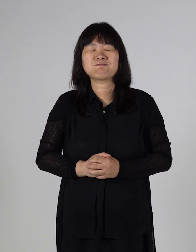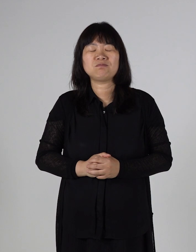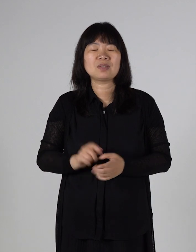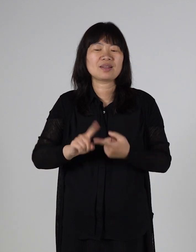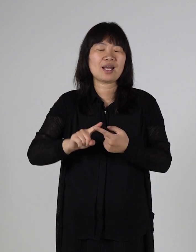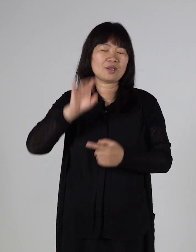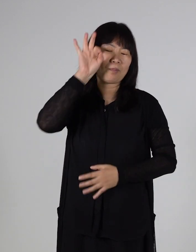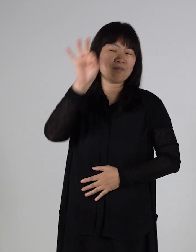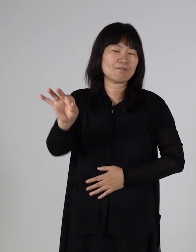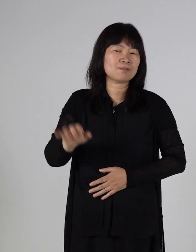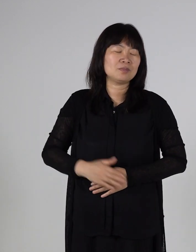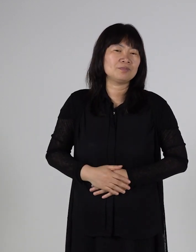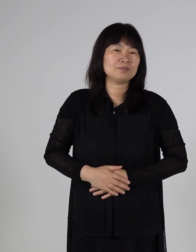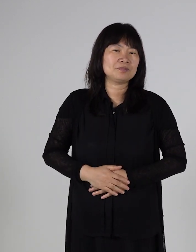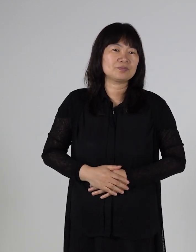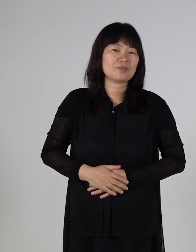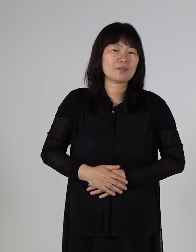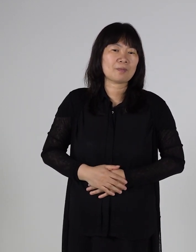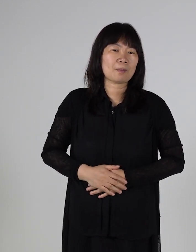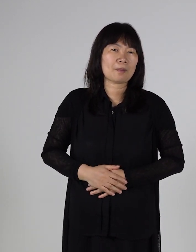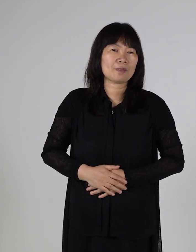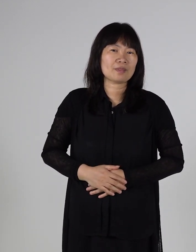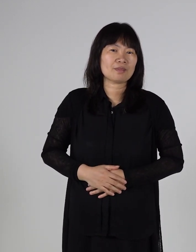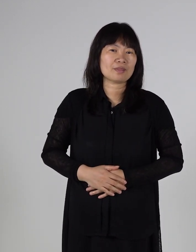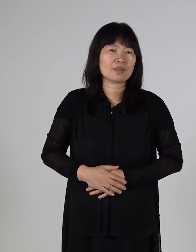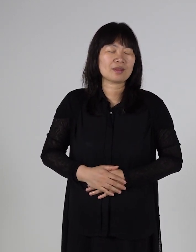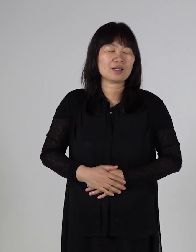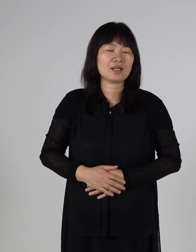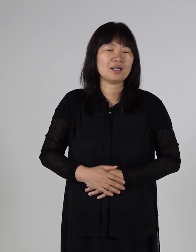정의해서 사회를 갈라놨어요.